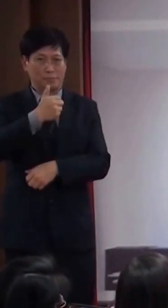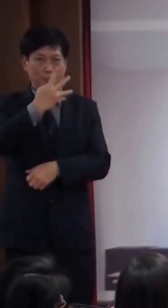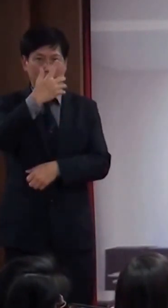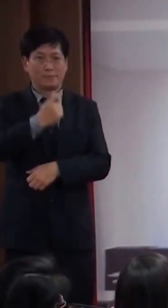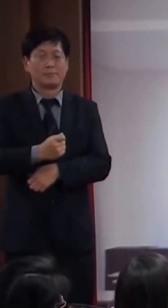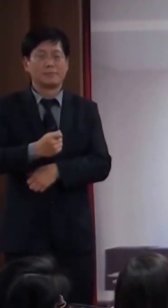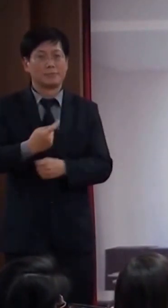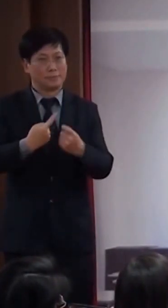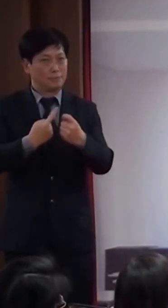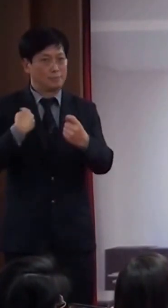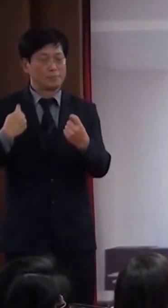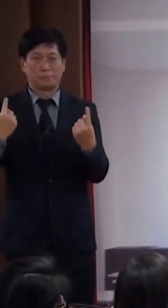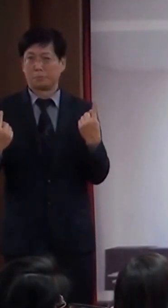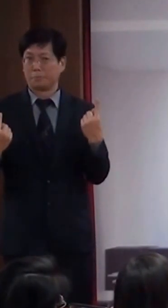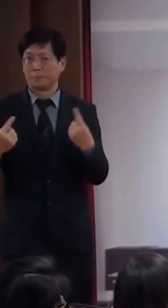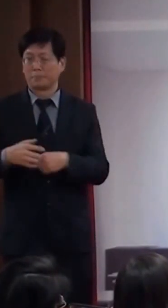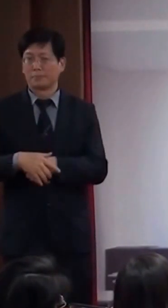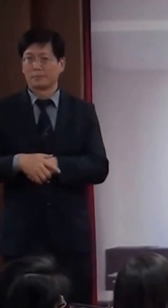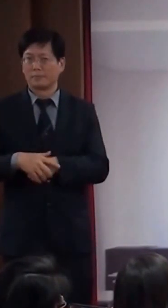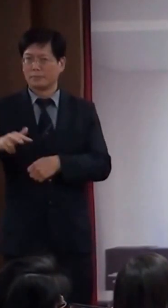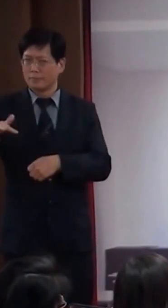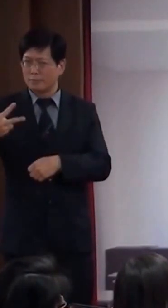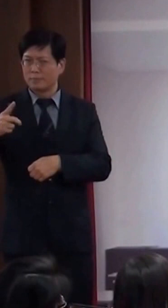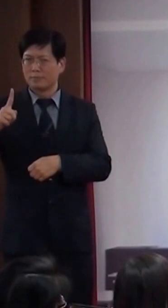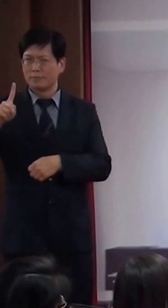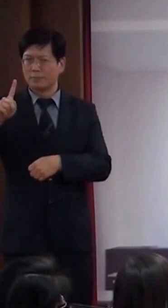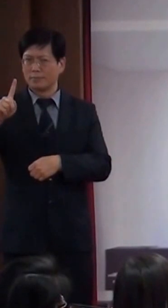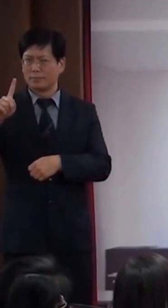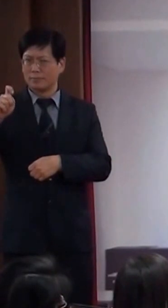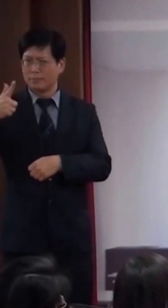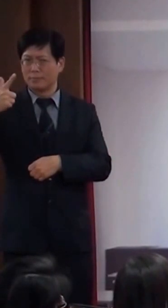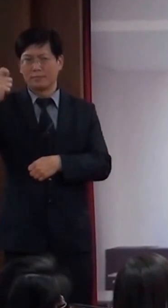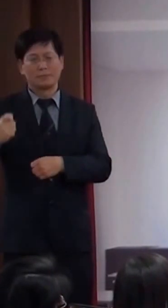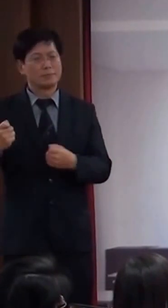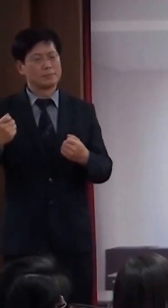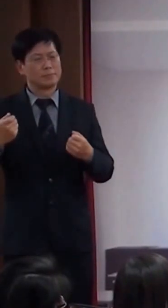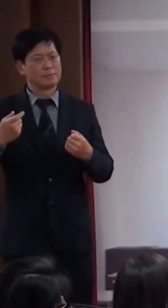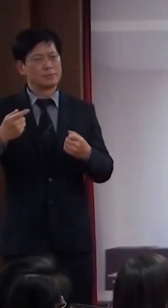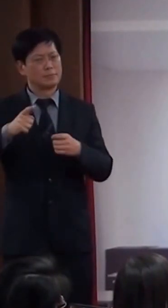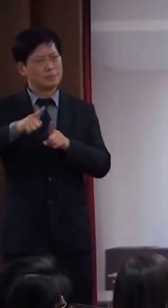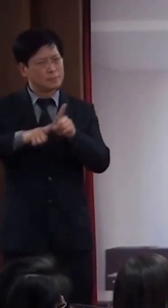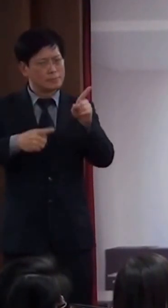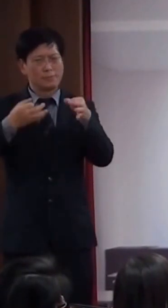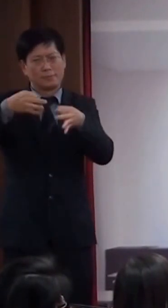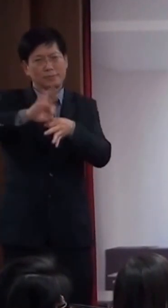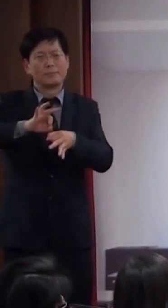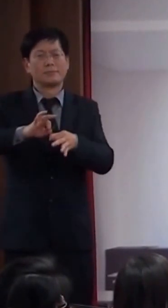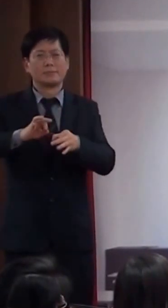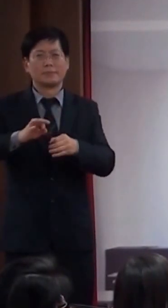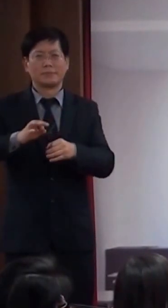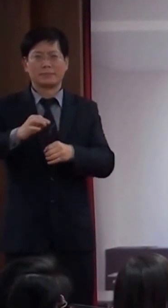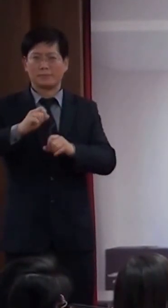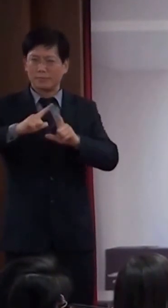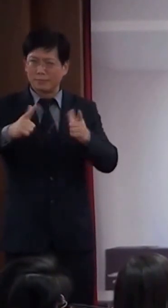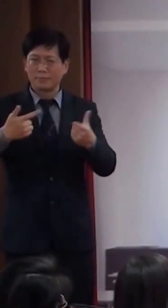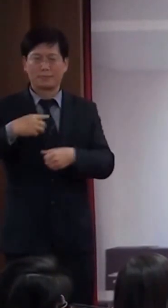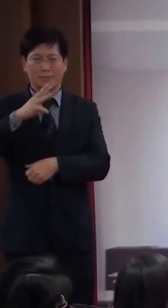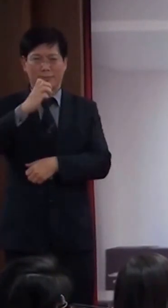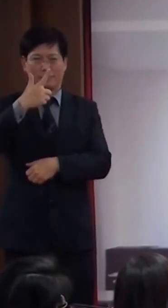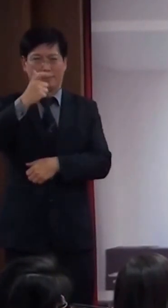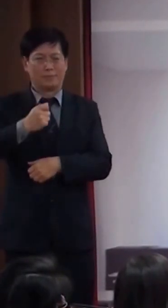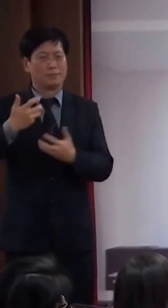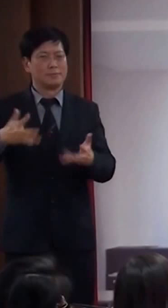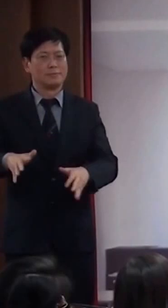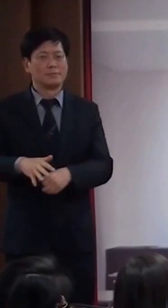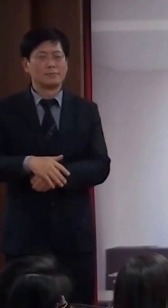754亿跟去年呢716亿呢大概金额上呢是增加了